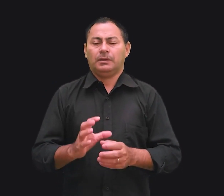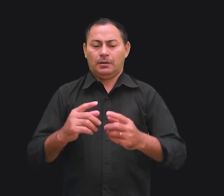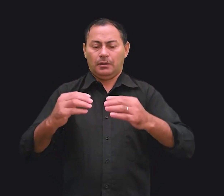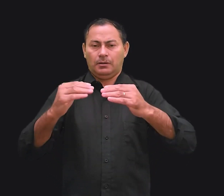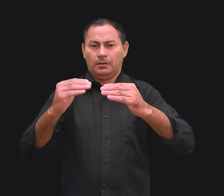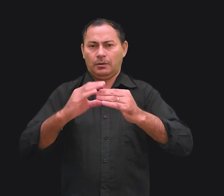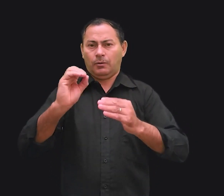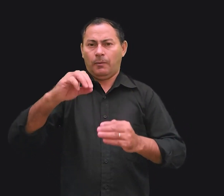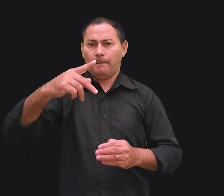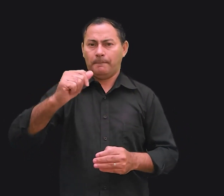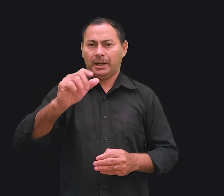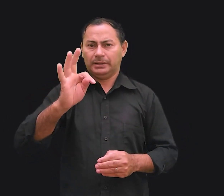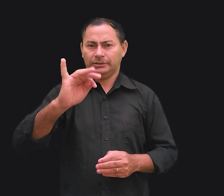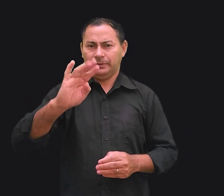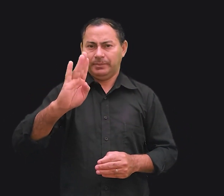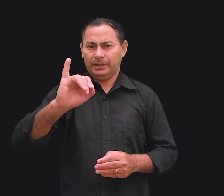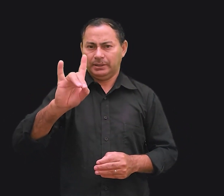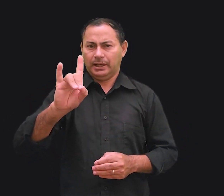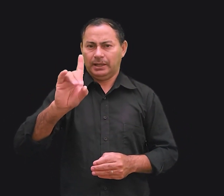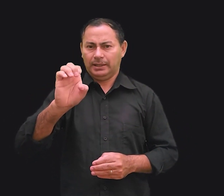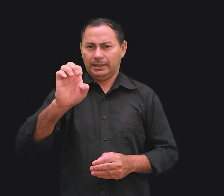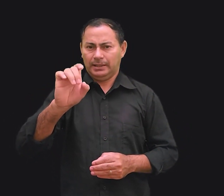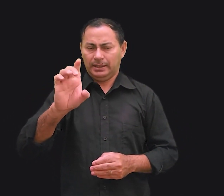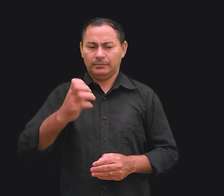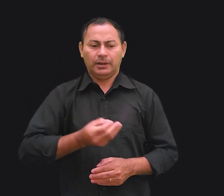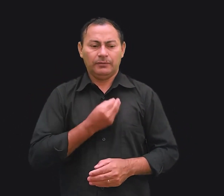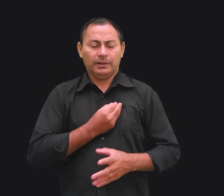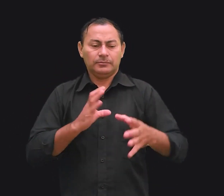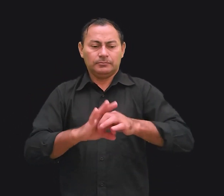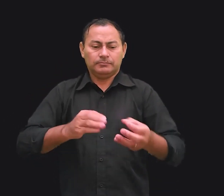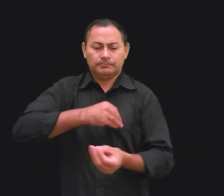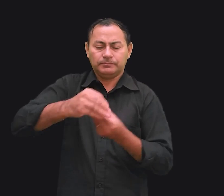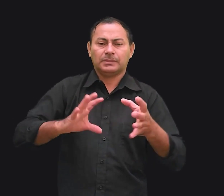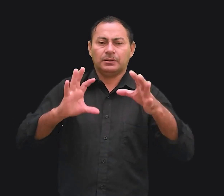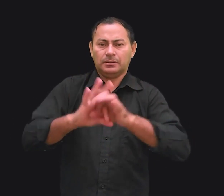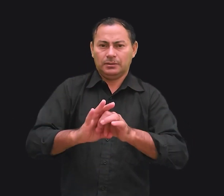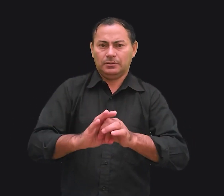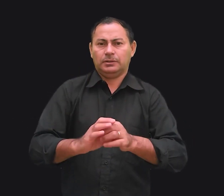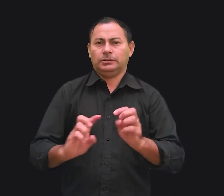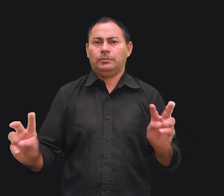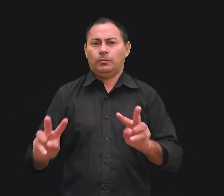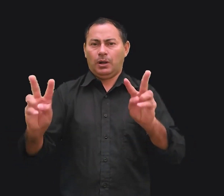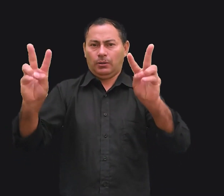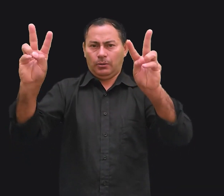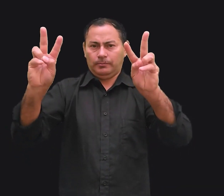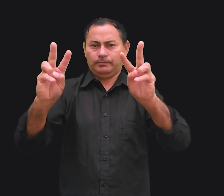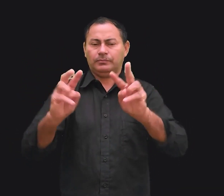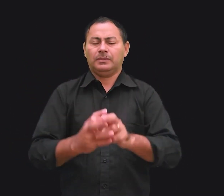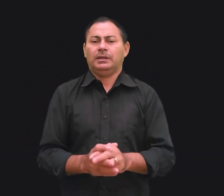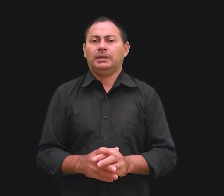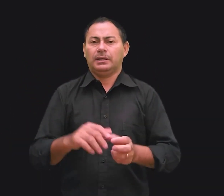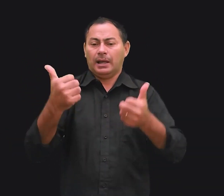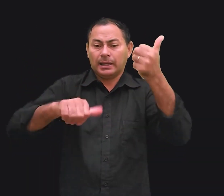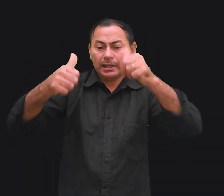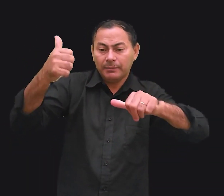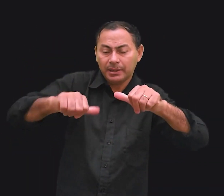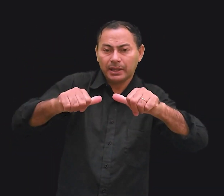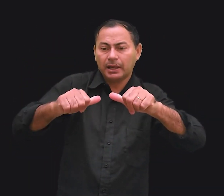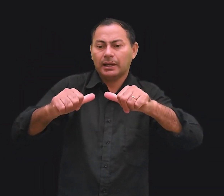A compatibilidade é a evidência da unidade que inclui a compatibilidade de valores e a química entre o